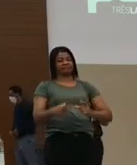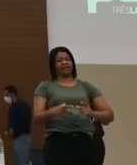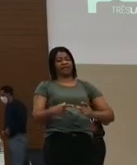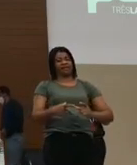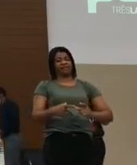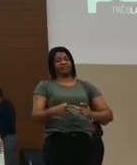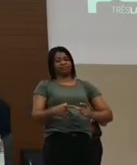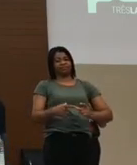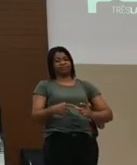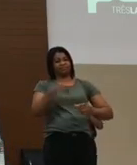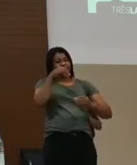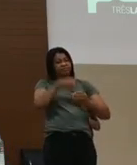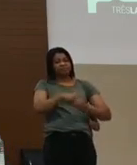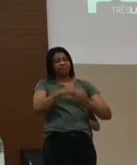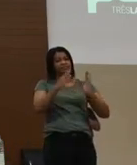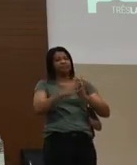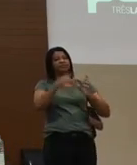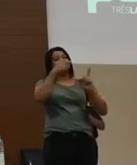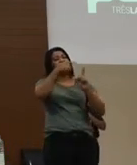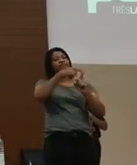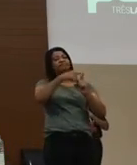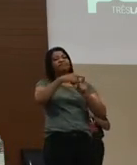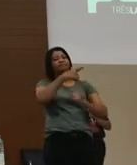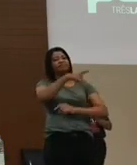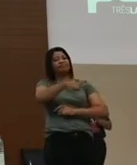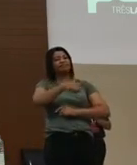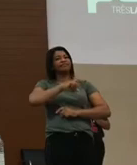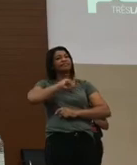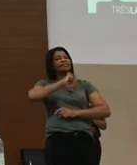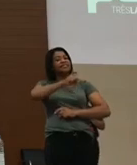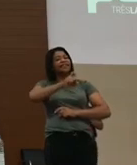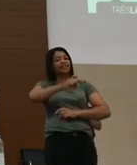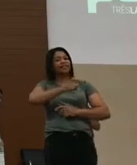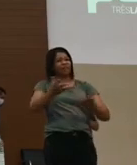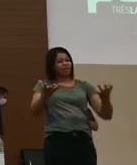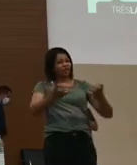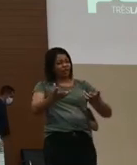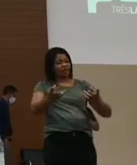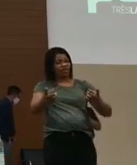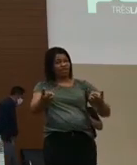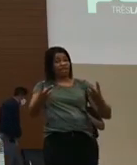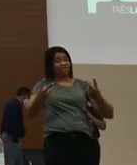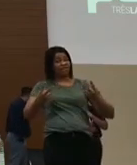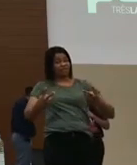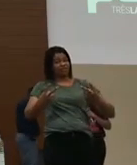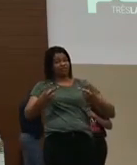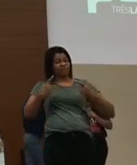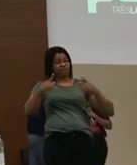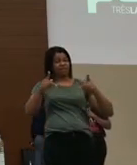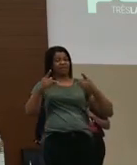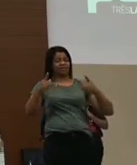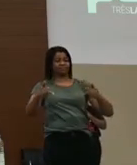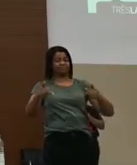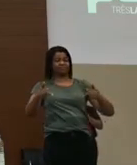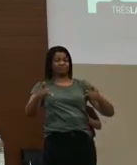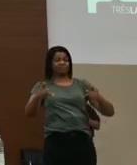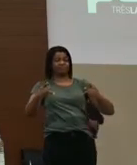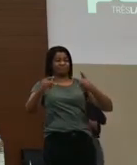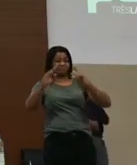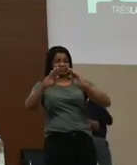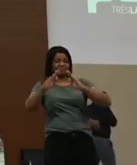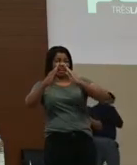há ninguém dentro deste templo. Não há ninguém que está ouvindo esta noite, esta palavra. Não há ninguém na casa que